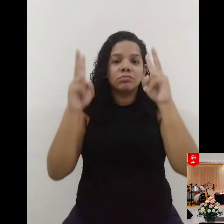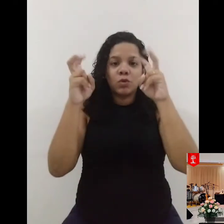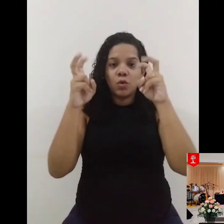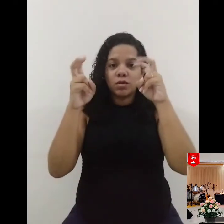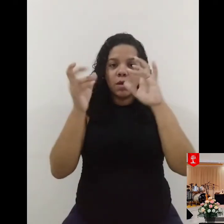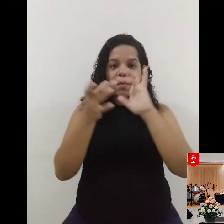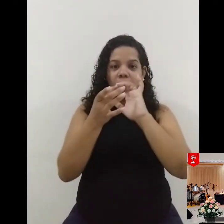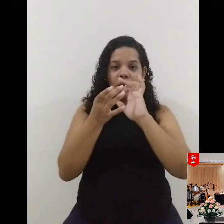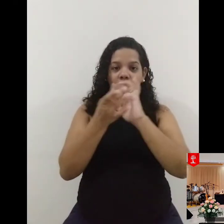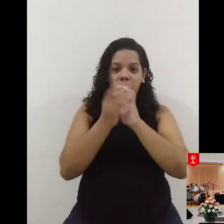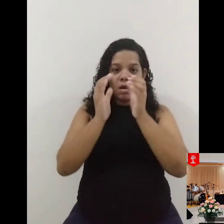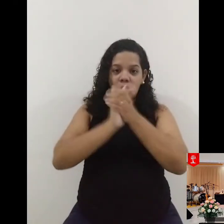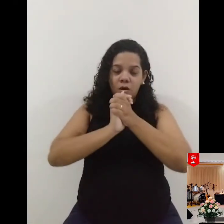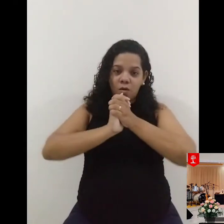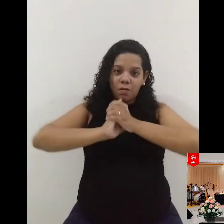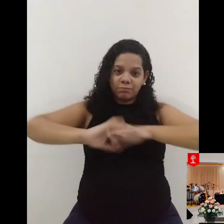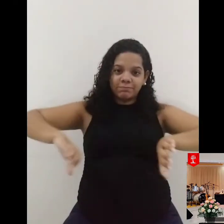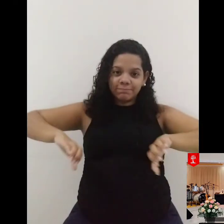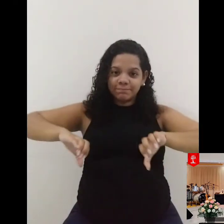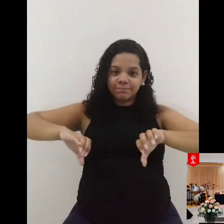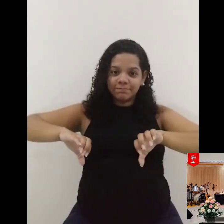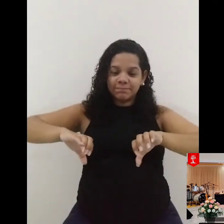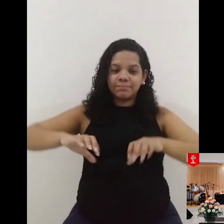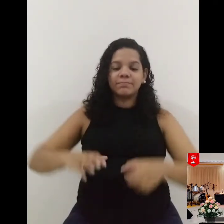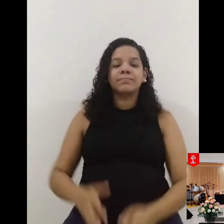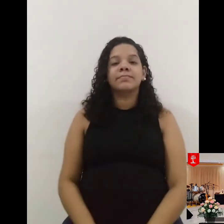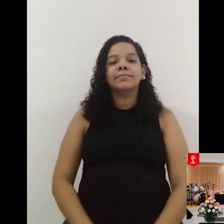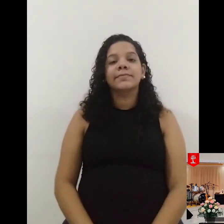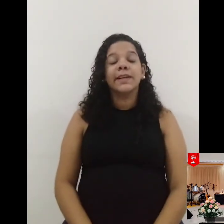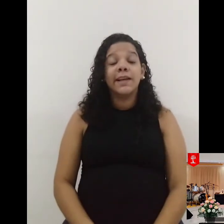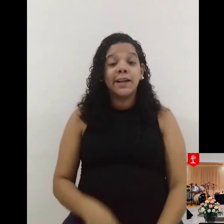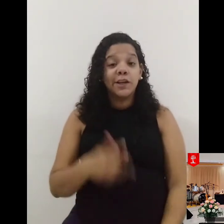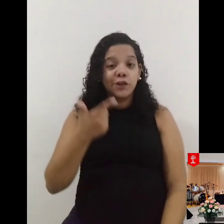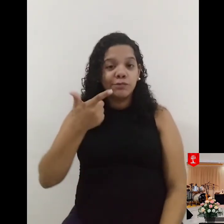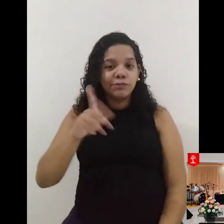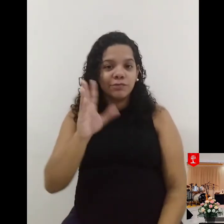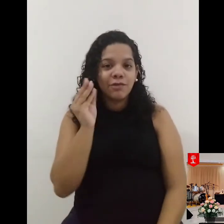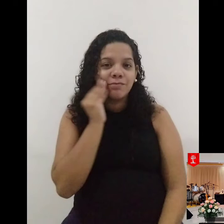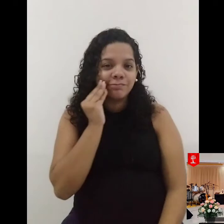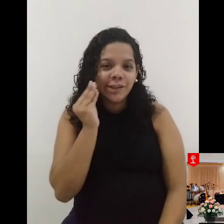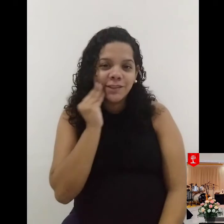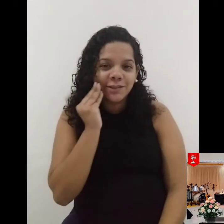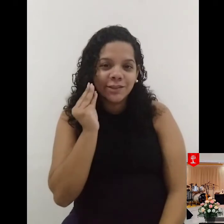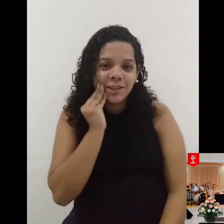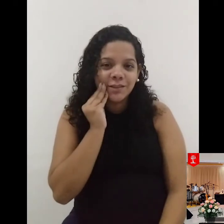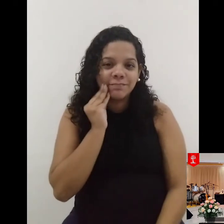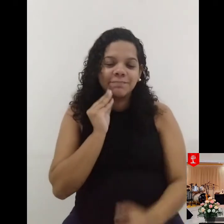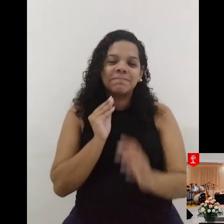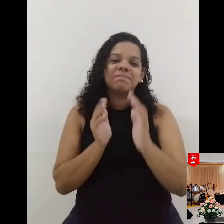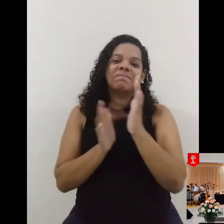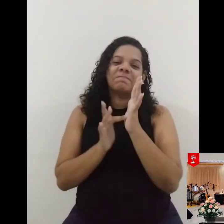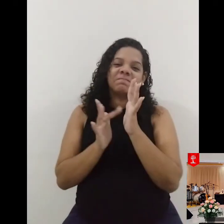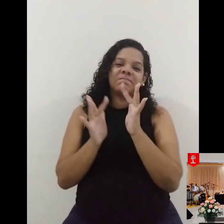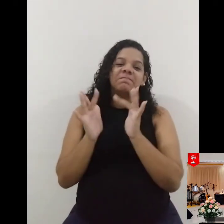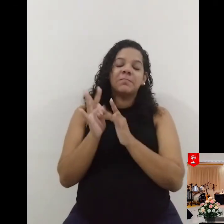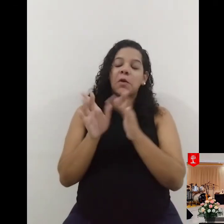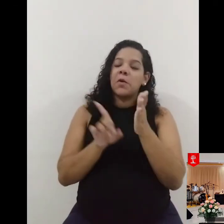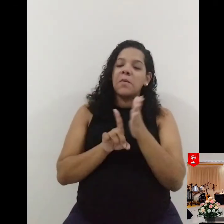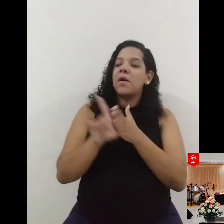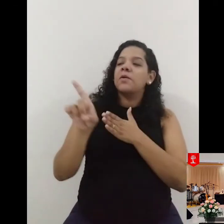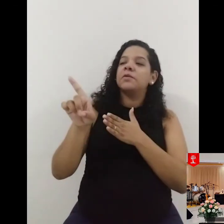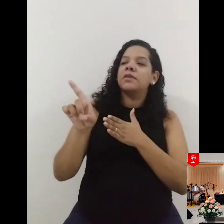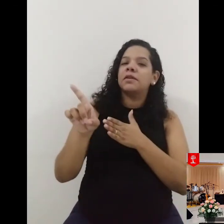motivo? E Jesus vai dizer o que está na lei, dizer claramente que desde o